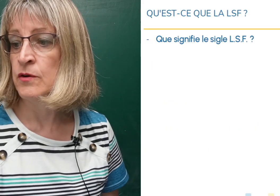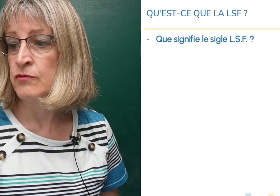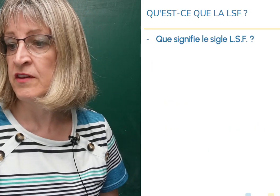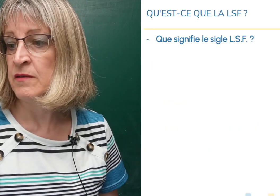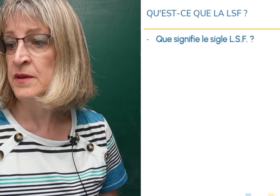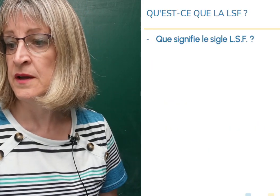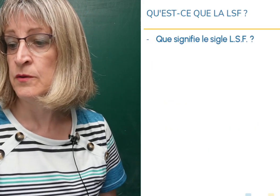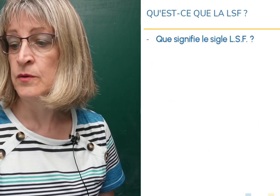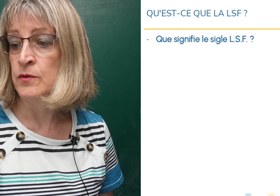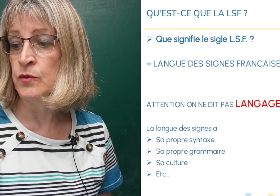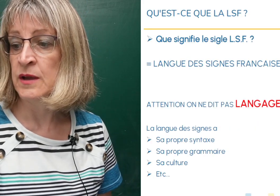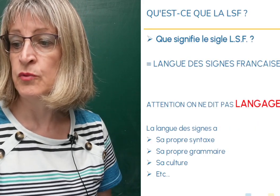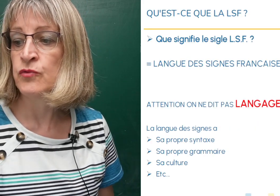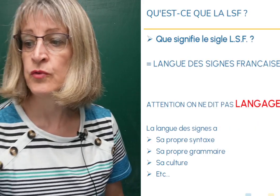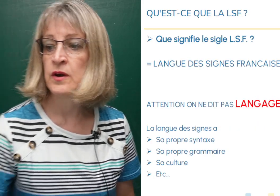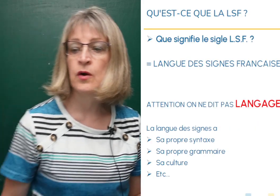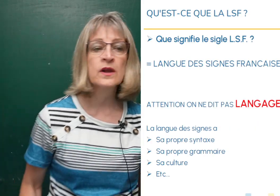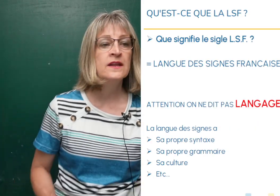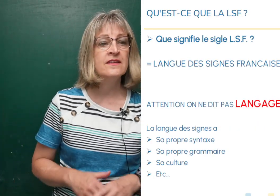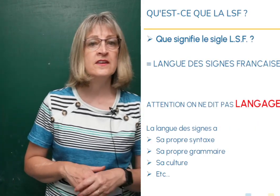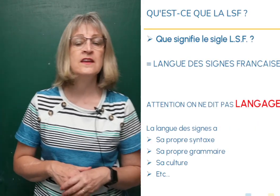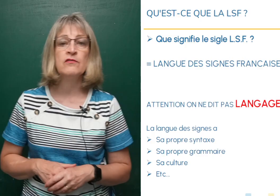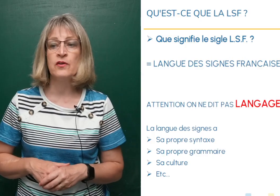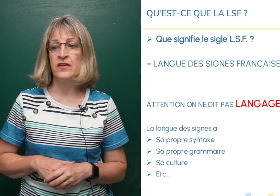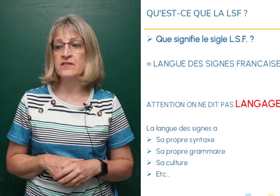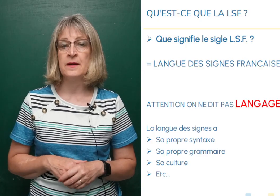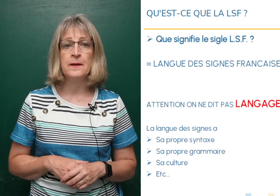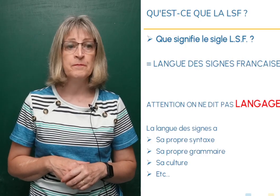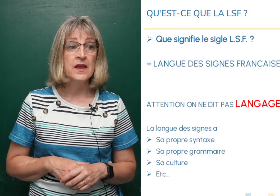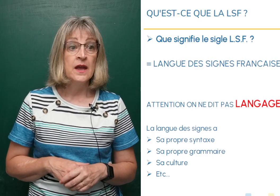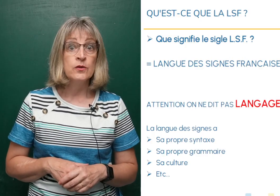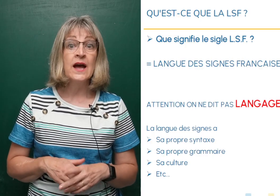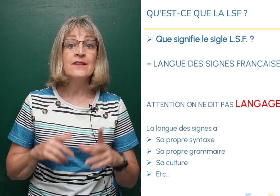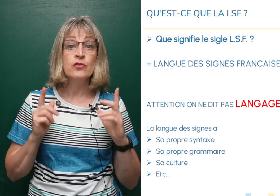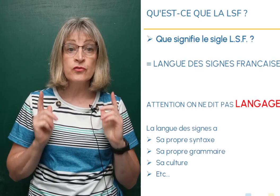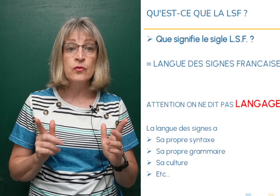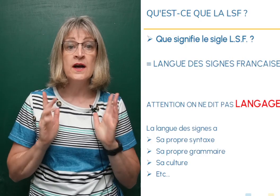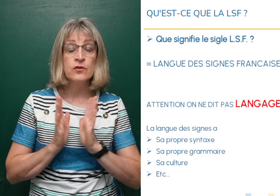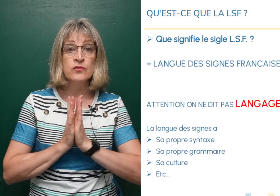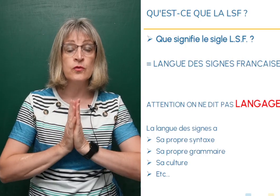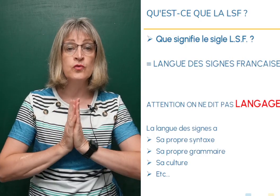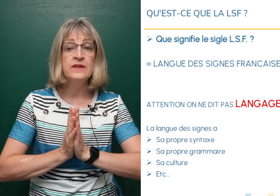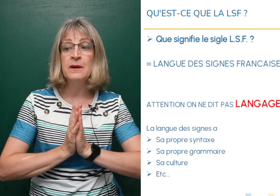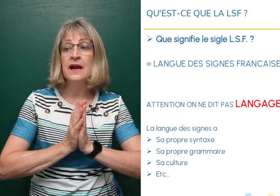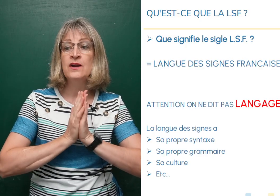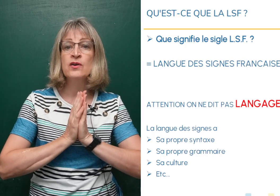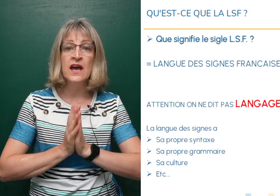vous avez bien donc répondu, langue des signes française, hein. Donc, attention, attention, on ne dit pas langage